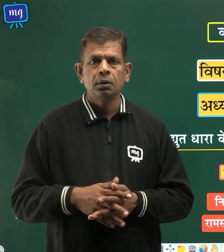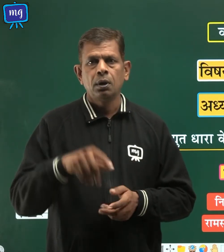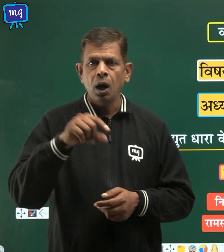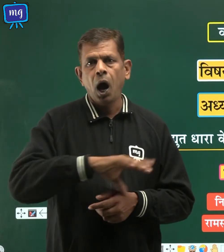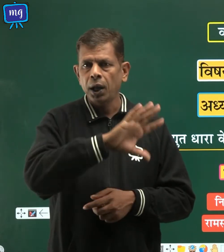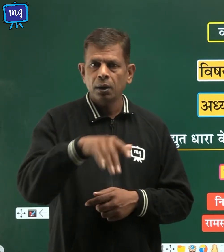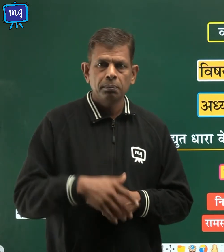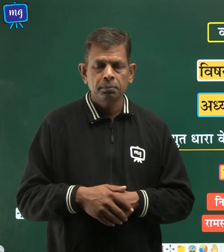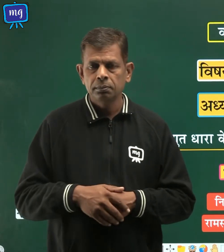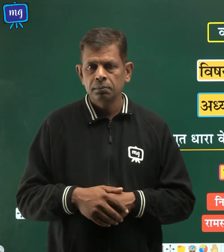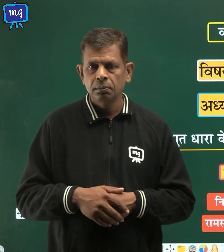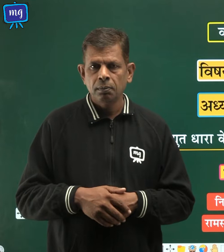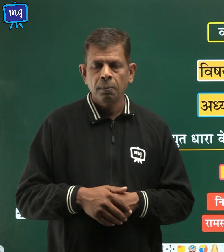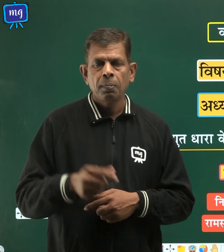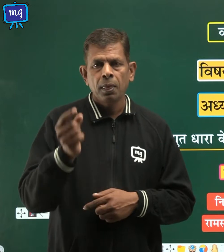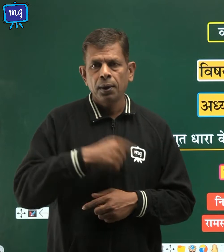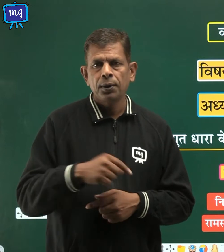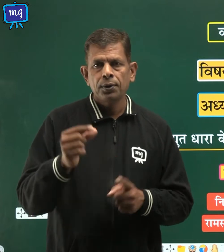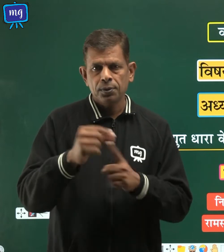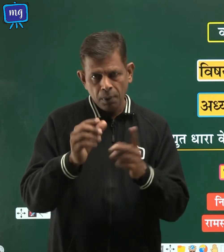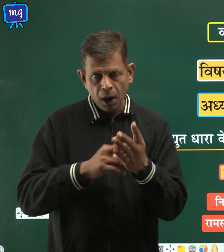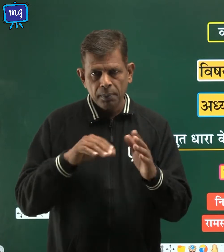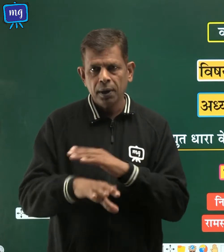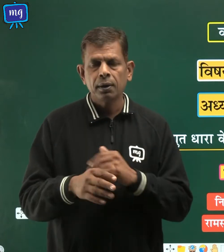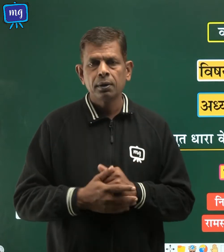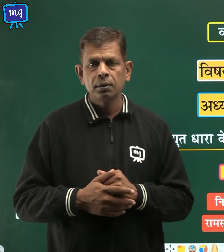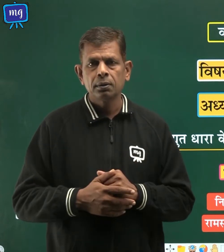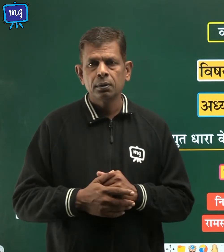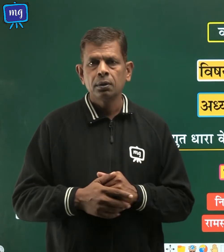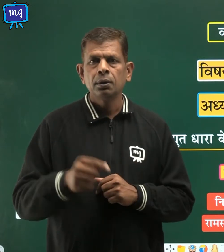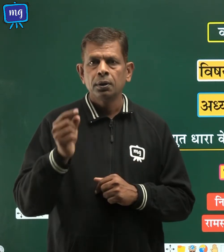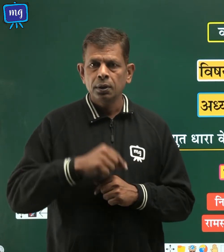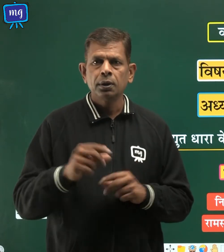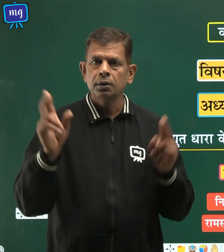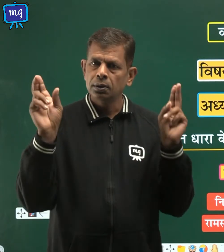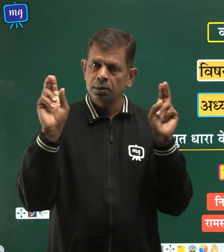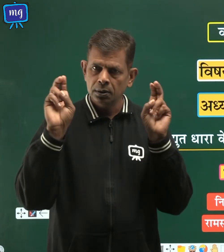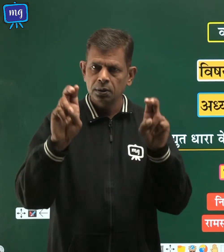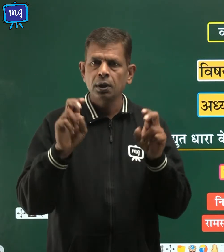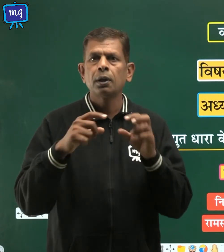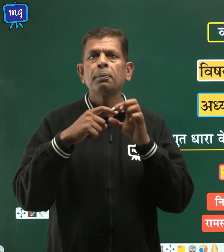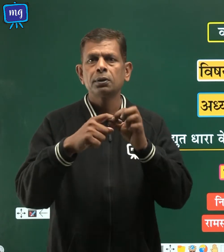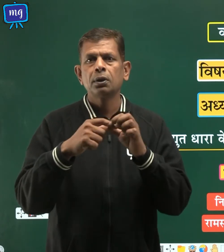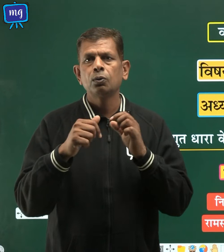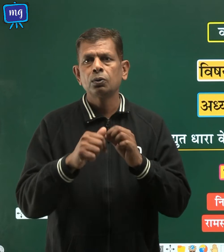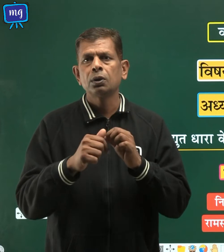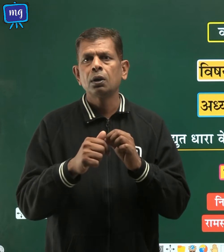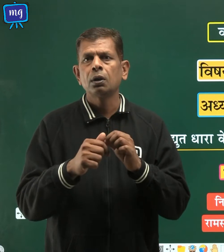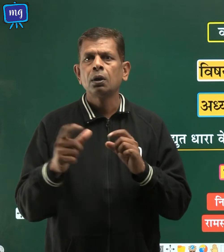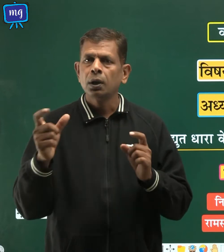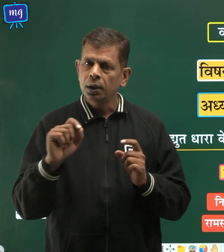आज हम इस भाग में इस अध्याय के प्रश्न उत्तर करेंगे।